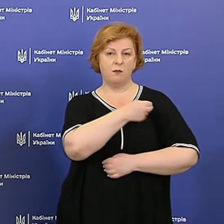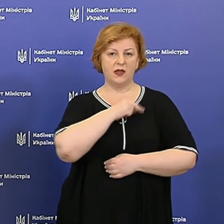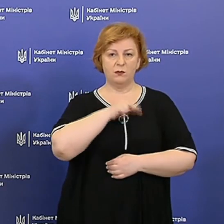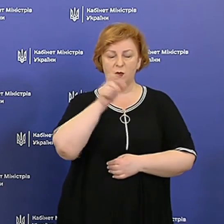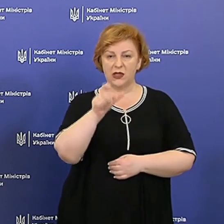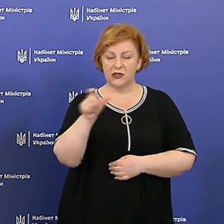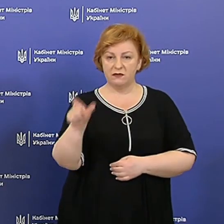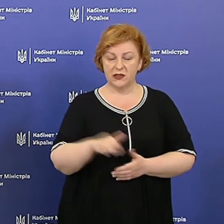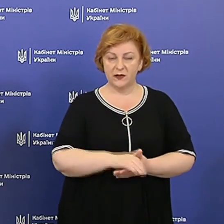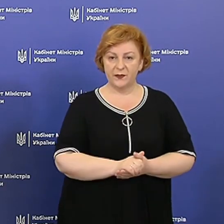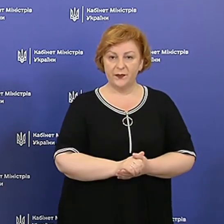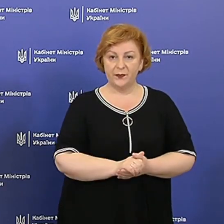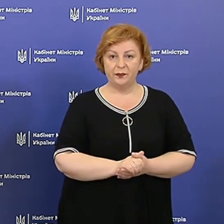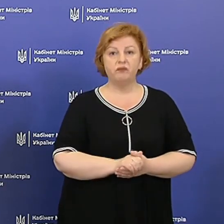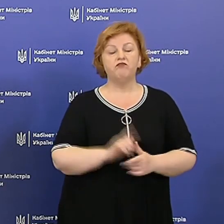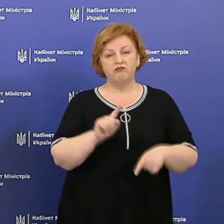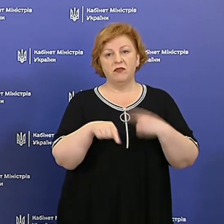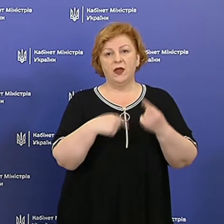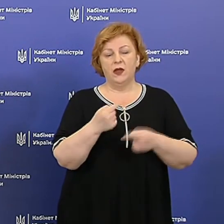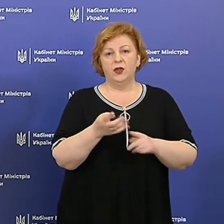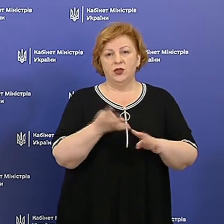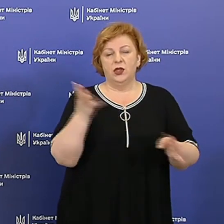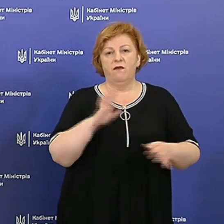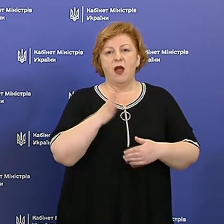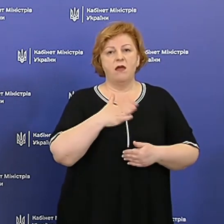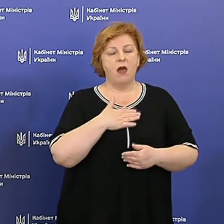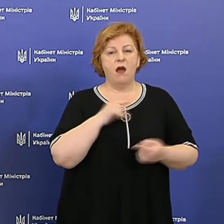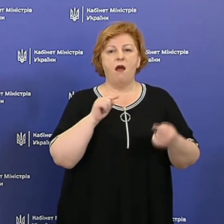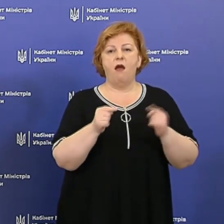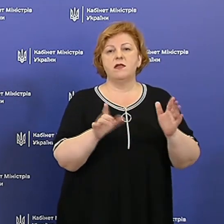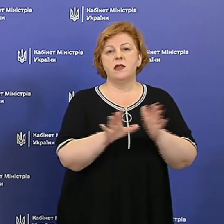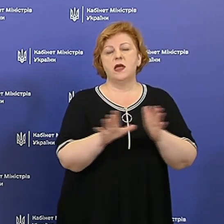медпрацівників. Це черговий такий наш антирекорд,